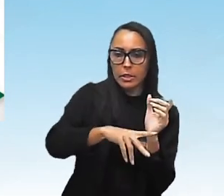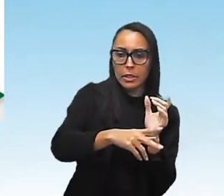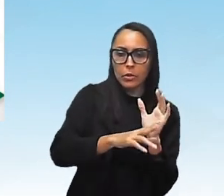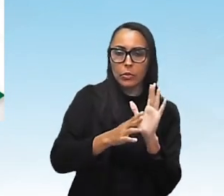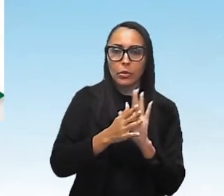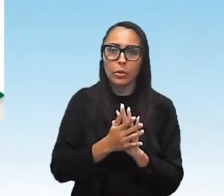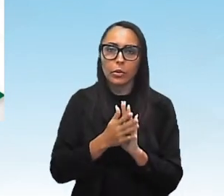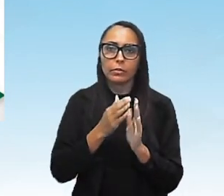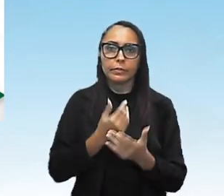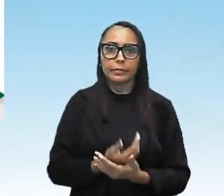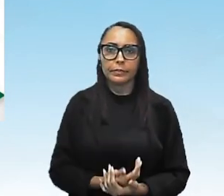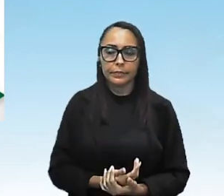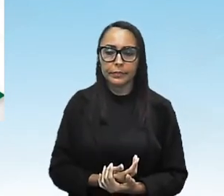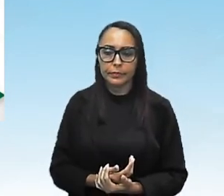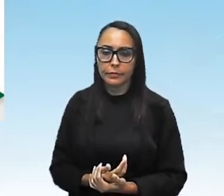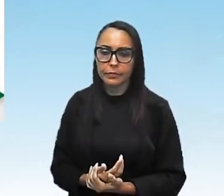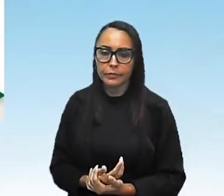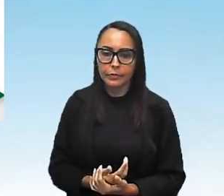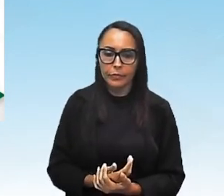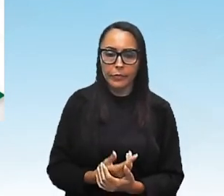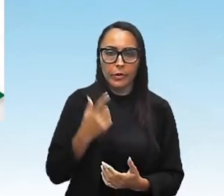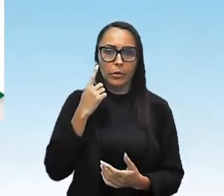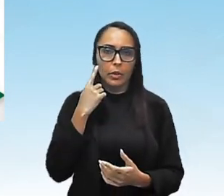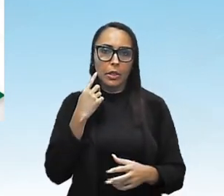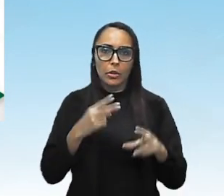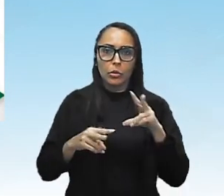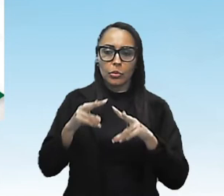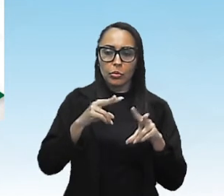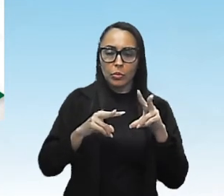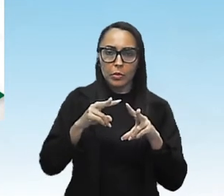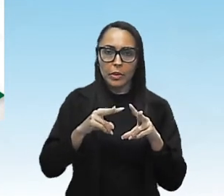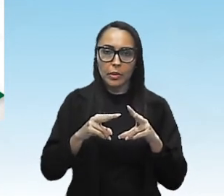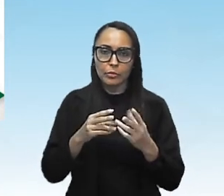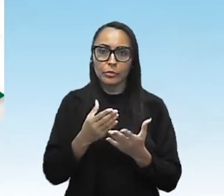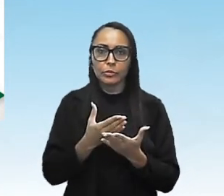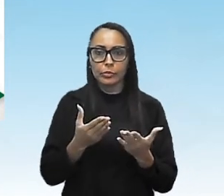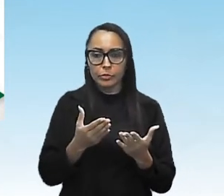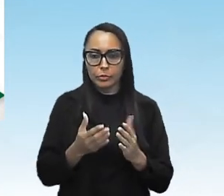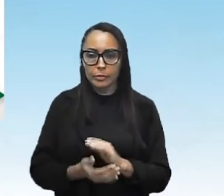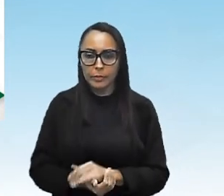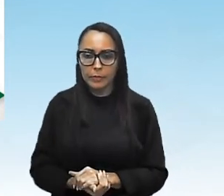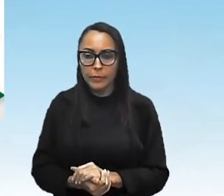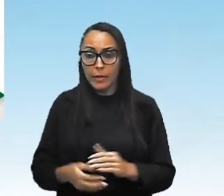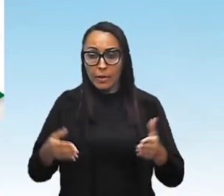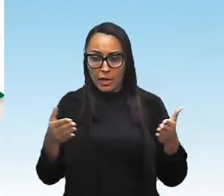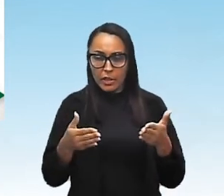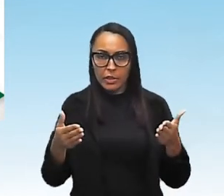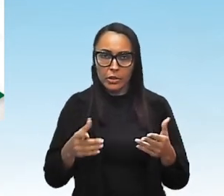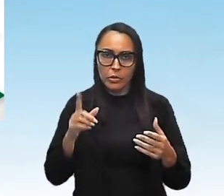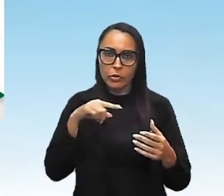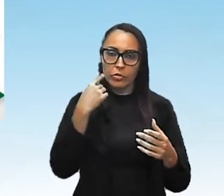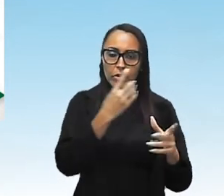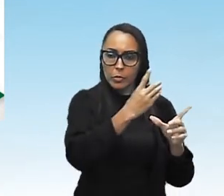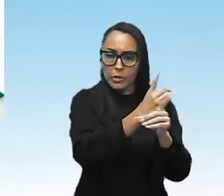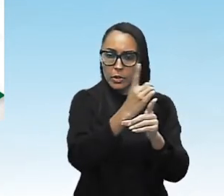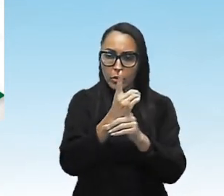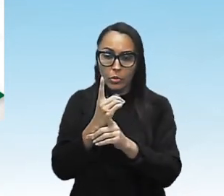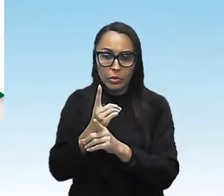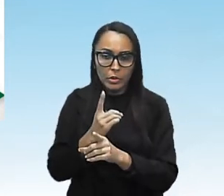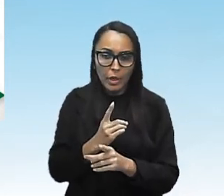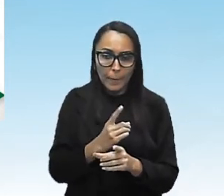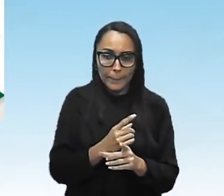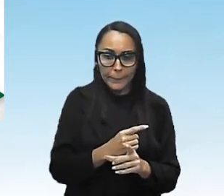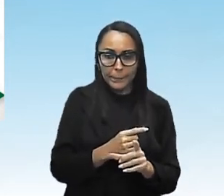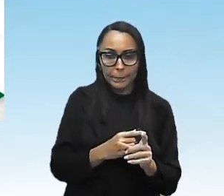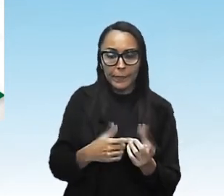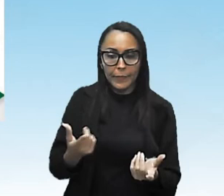pseudo-intelectual. Ele é sumo, supra-sumo. Aqui vamos encontrar o quê? Palavras